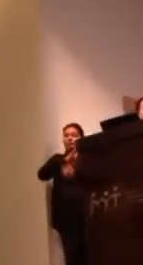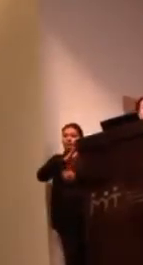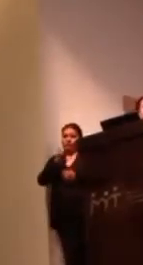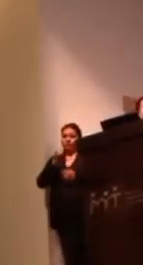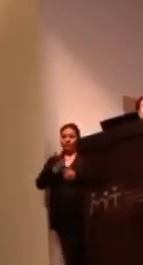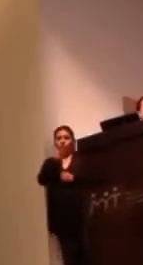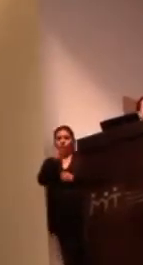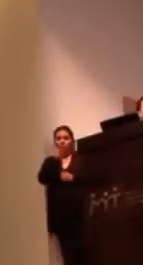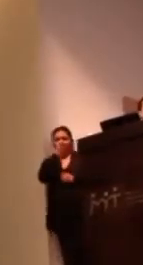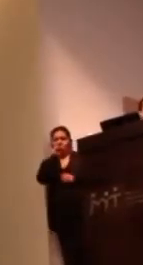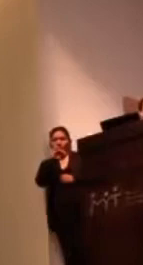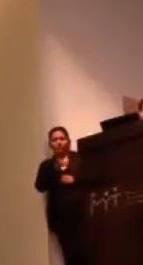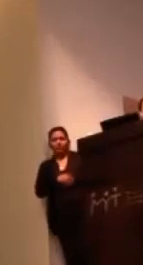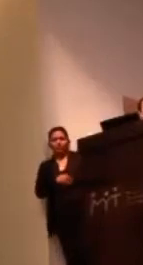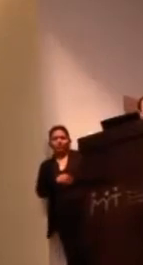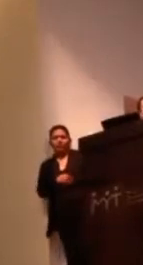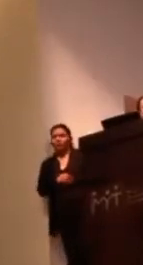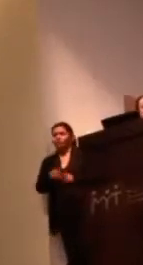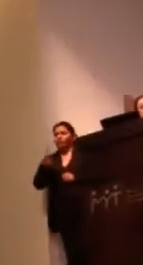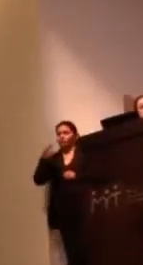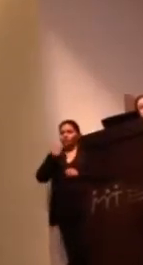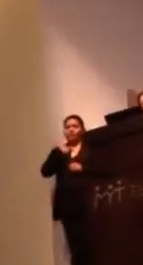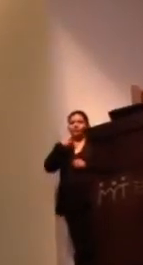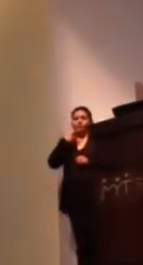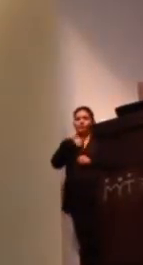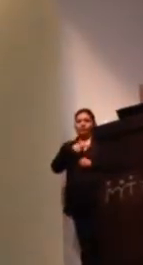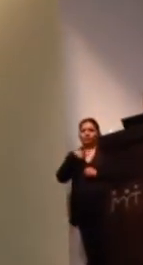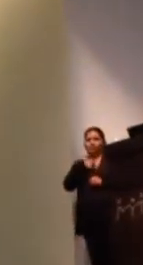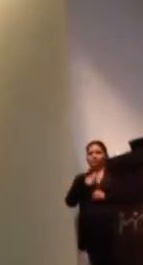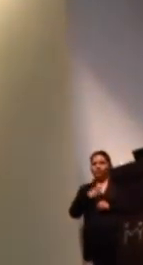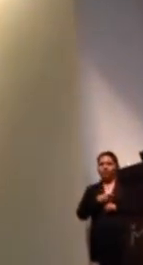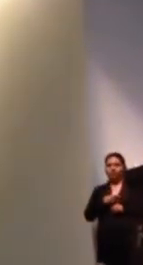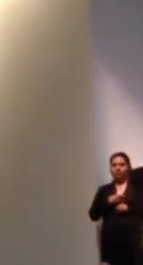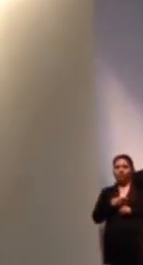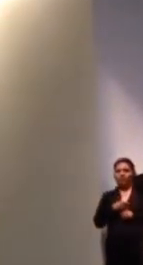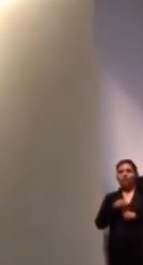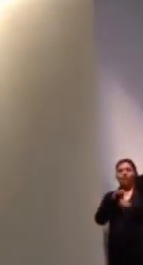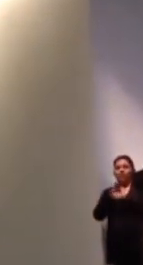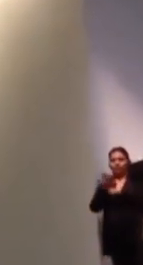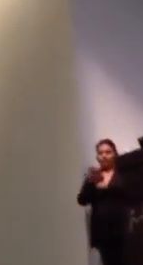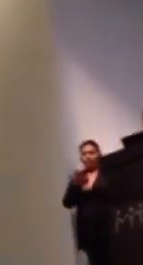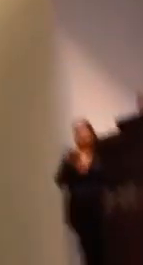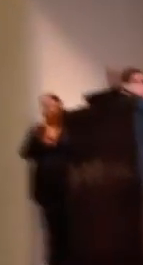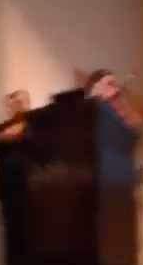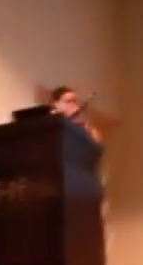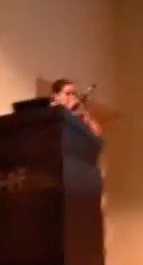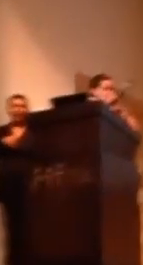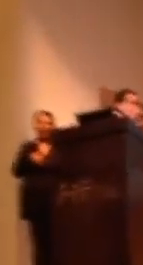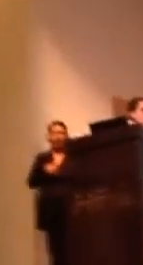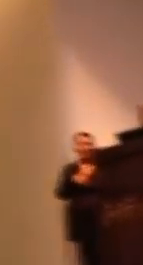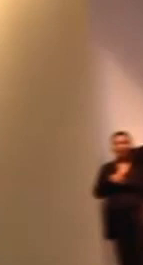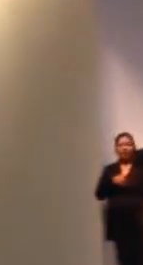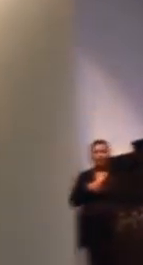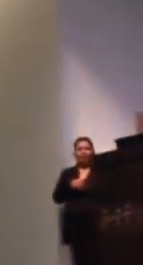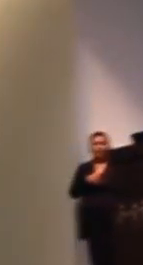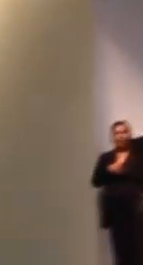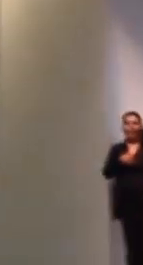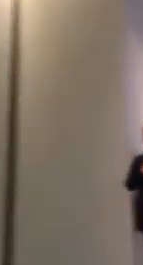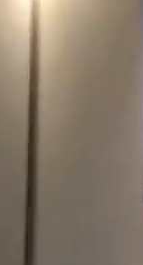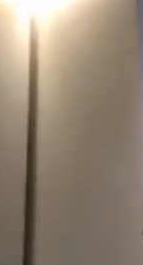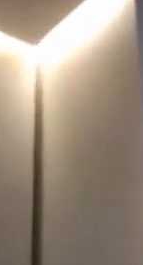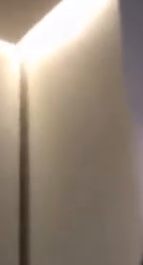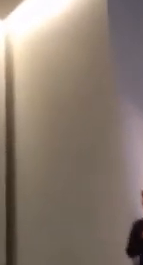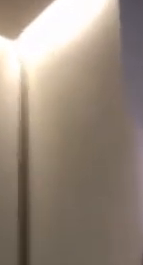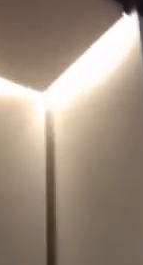sí. A mí me gustaría que nos hablaras de cuáles son, yo sé que tienes ahí ejemplos de lo que